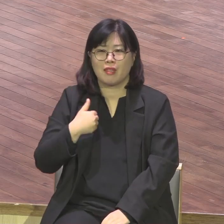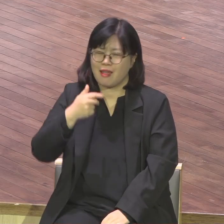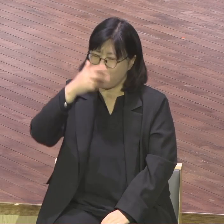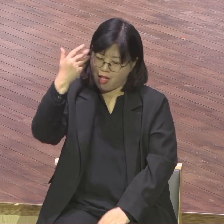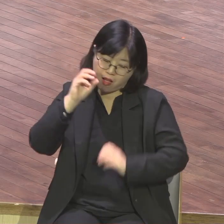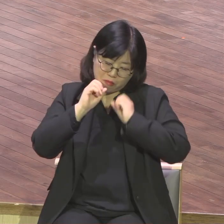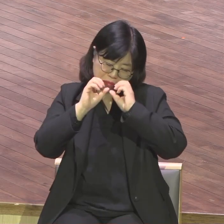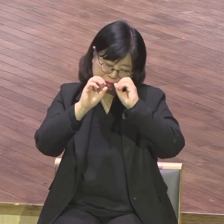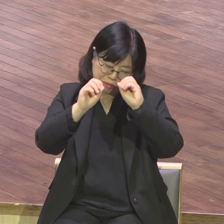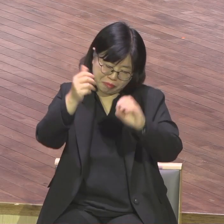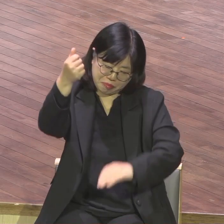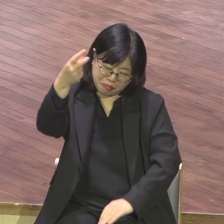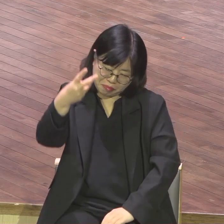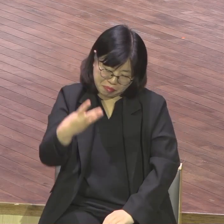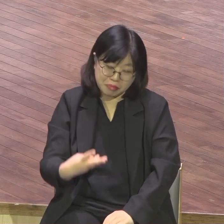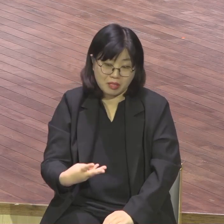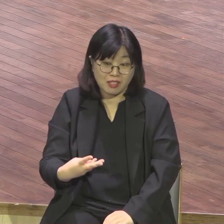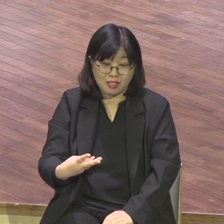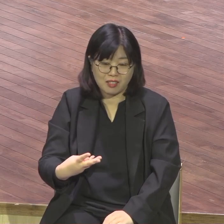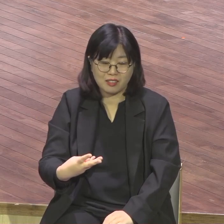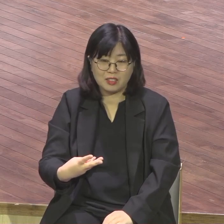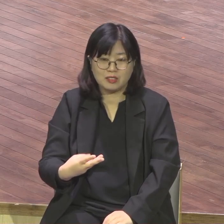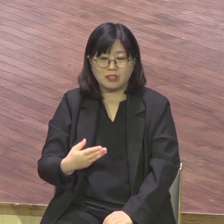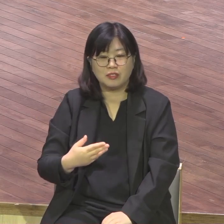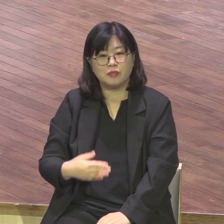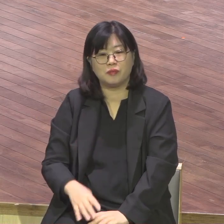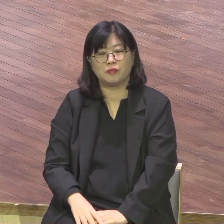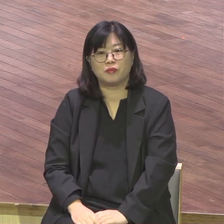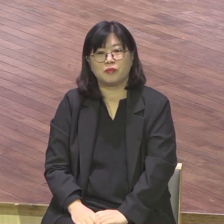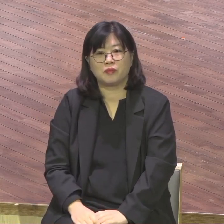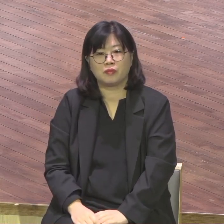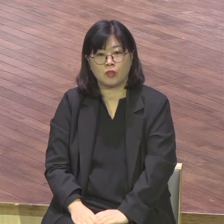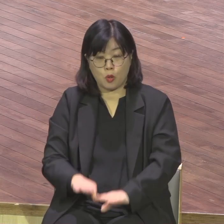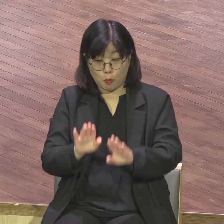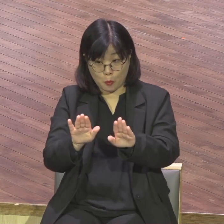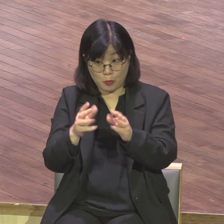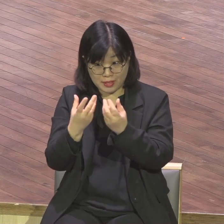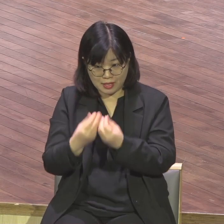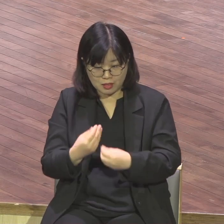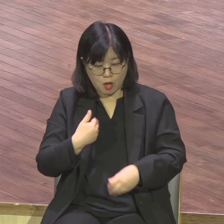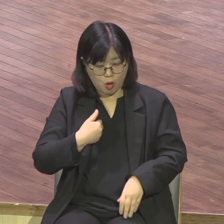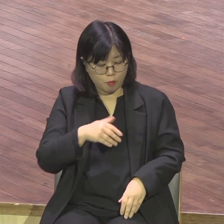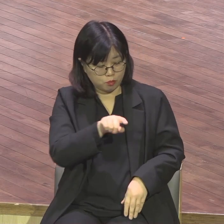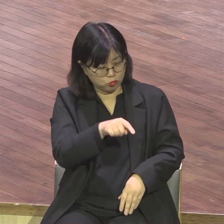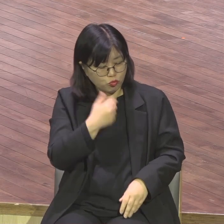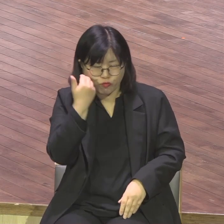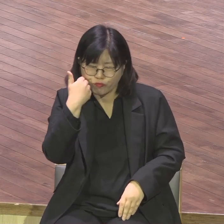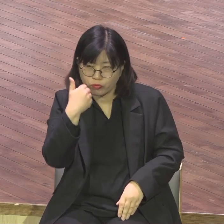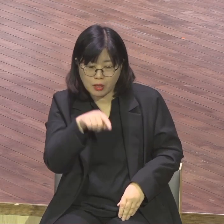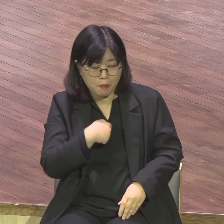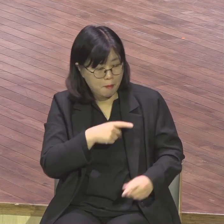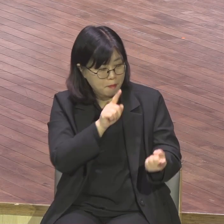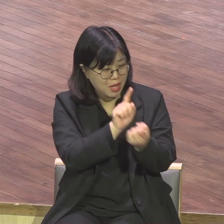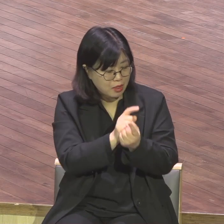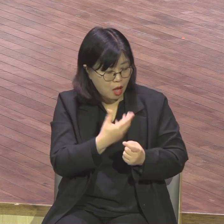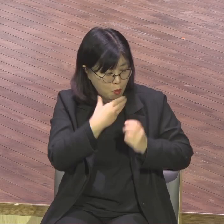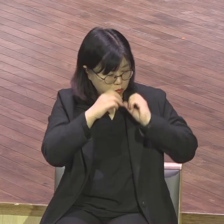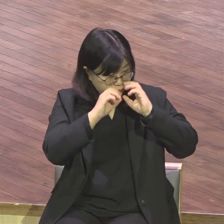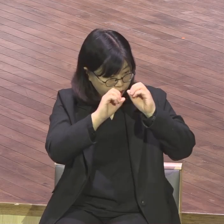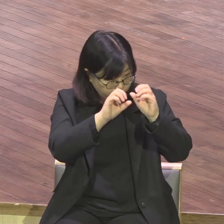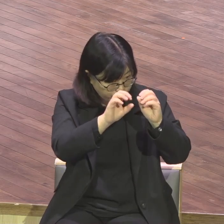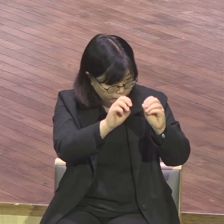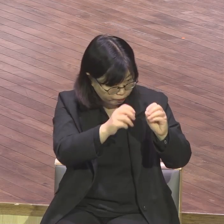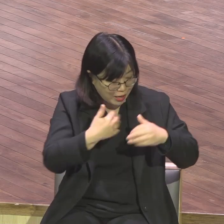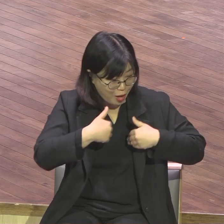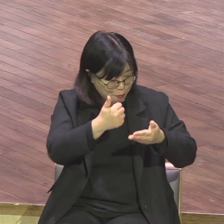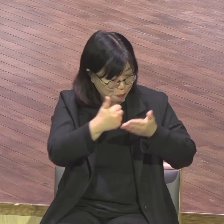전도자들은요, 아마 전도하는 분들은 이런 체험 많이 했을 거예요. 복음을 전하고 영접을 시켰더니 내 마음이 평안합니다. 내가